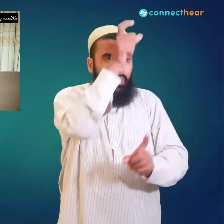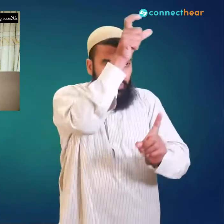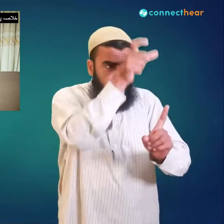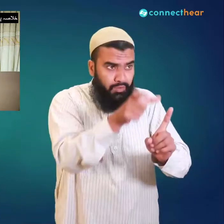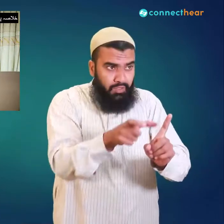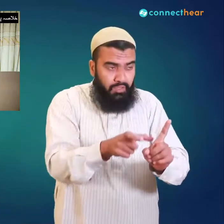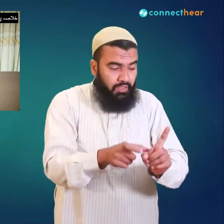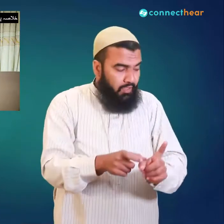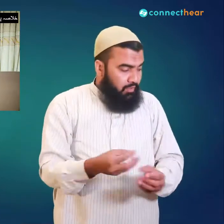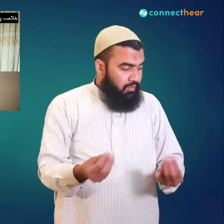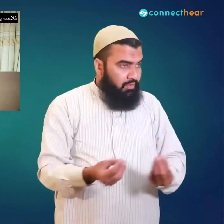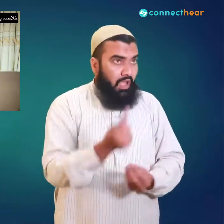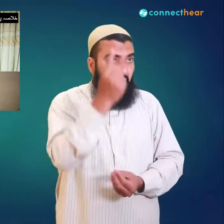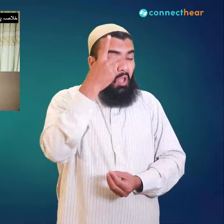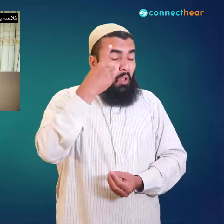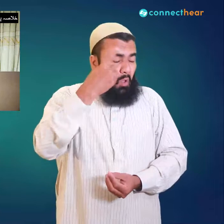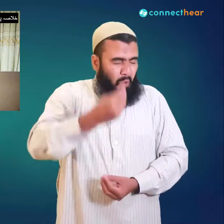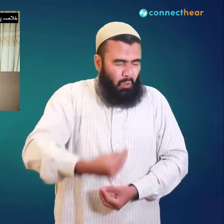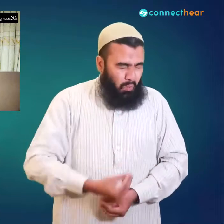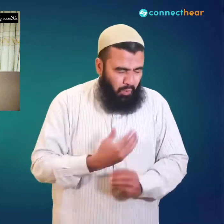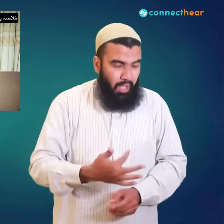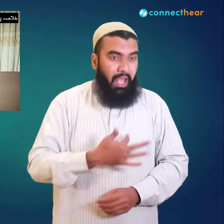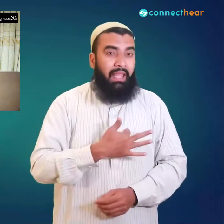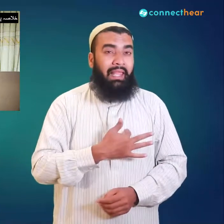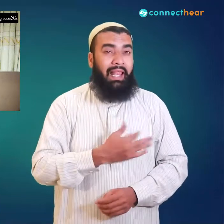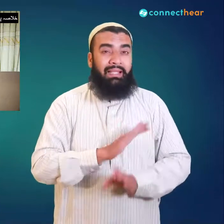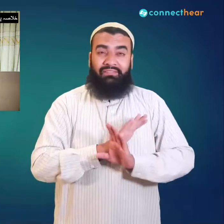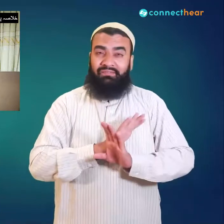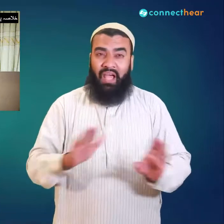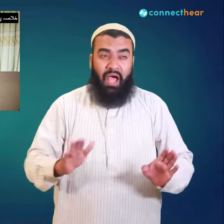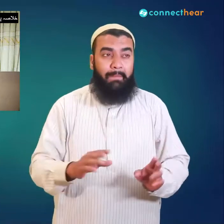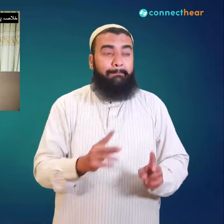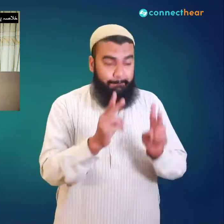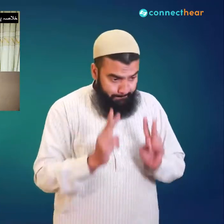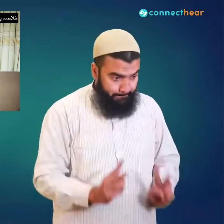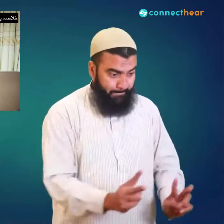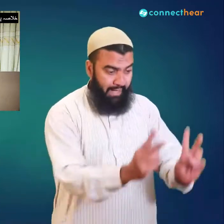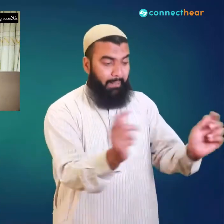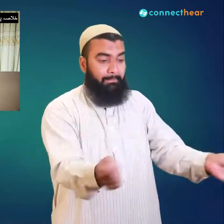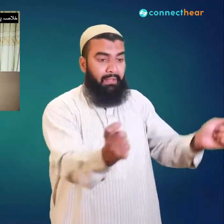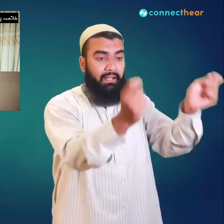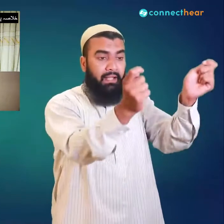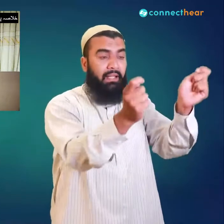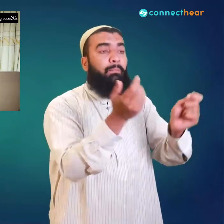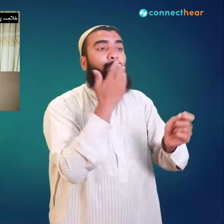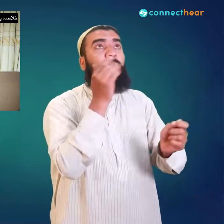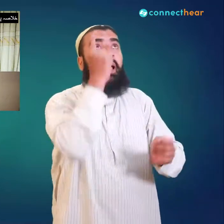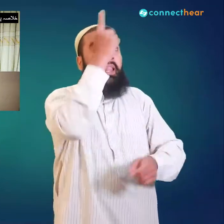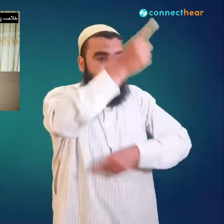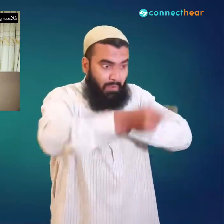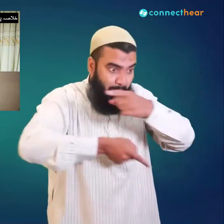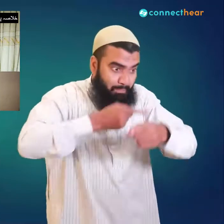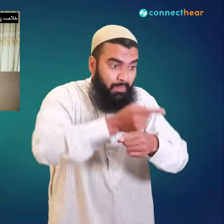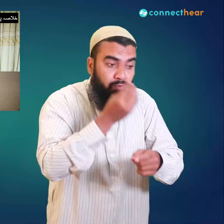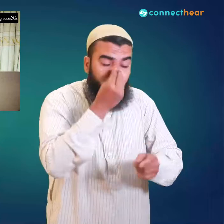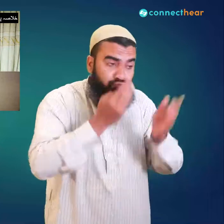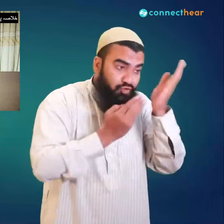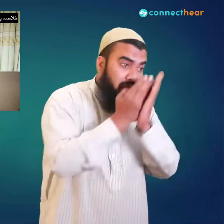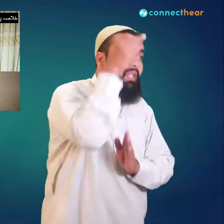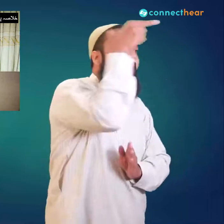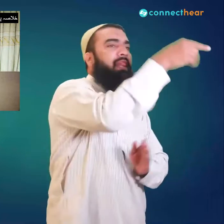کی رضا کے لیے اللہ کا گھر تعمیر کرتا ہے، اللہ رب العزت اس کے لیے جنت میں ایک گھر تعمیر فرما دیتا ہے۔